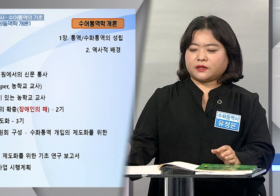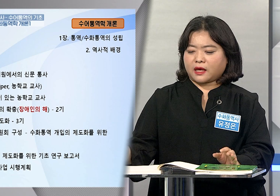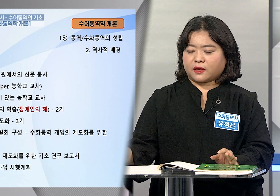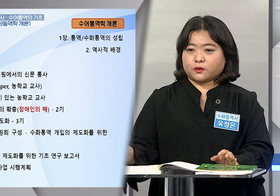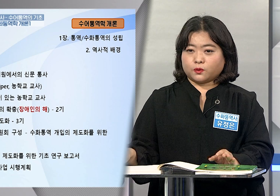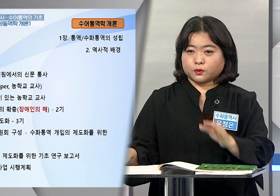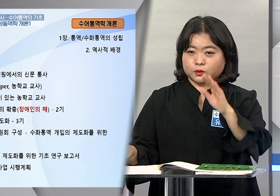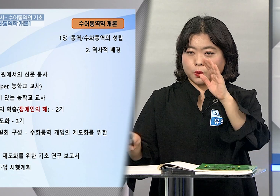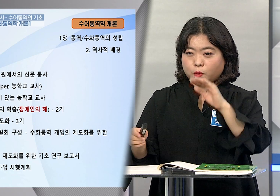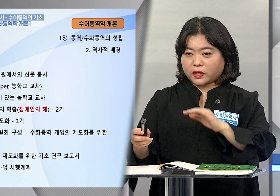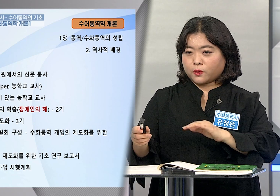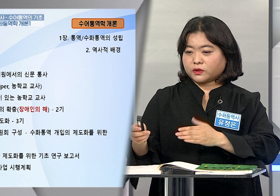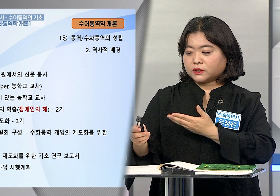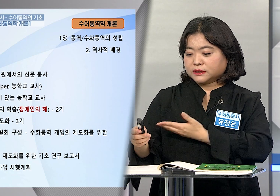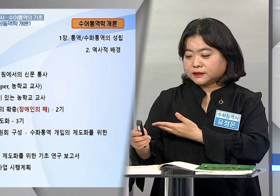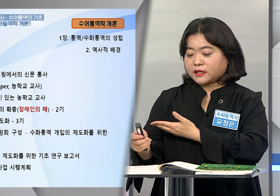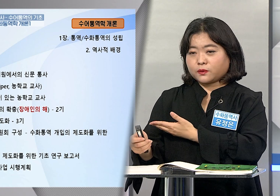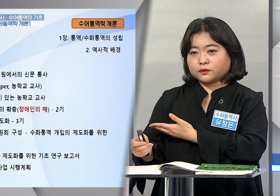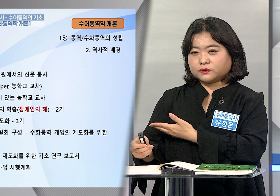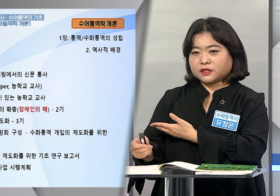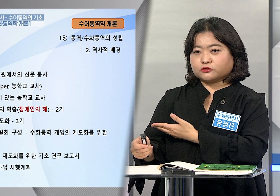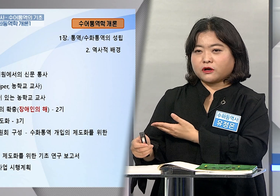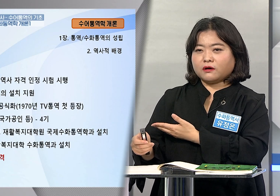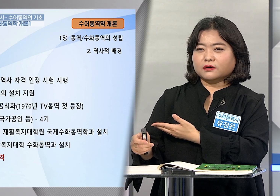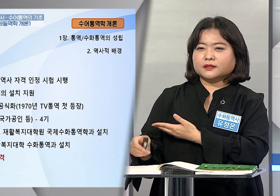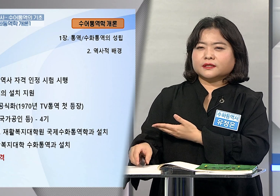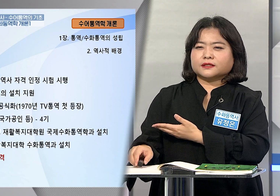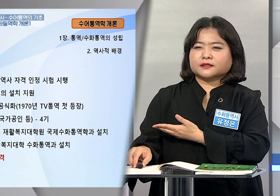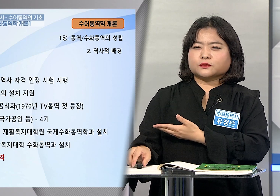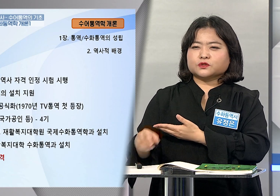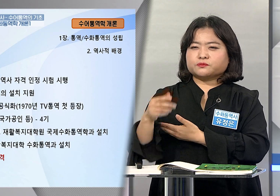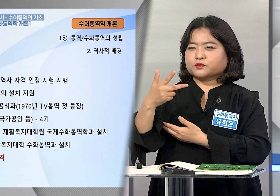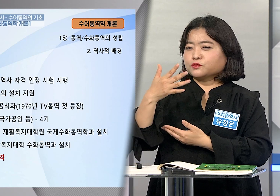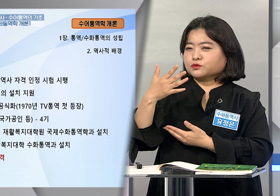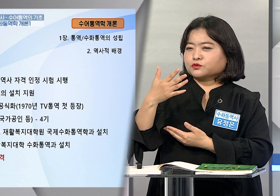그리고 요건 그 내용이고요.